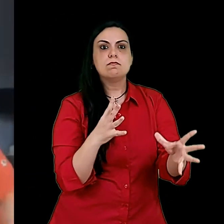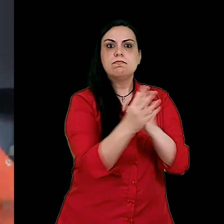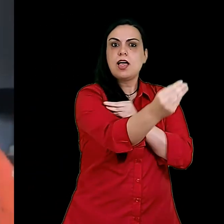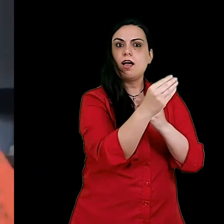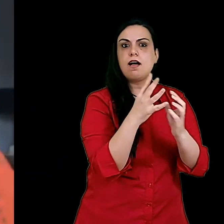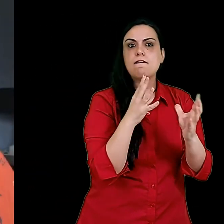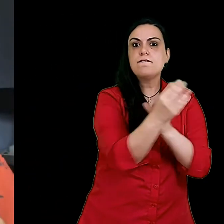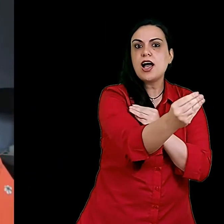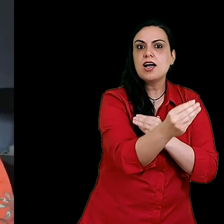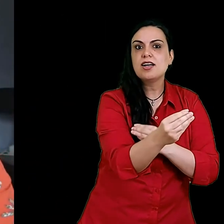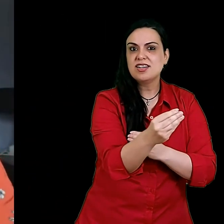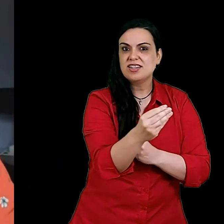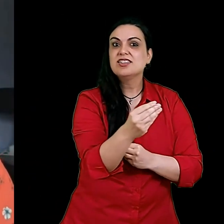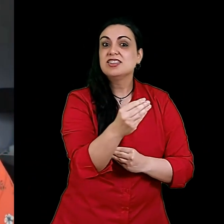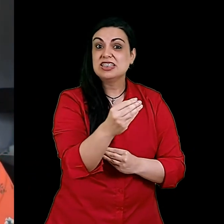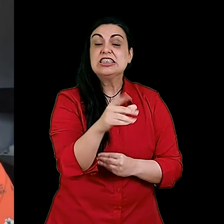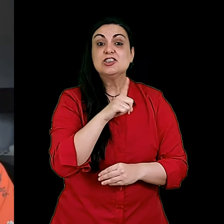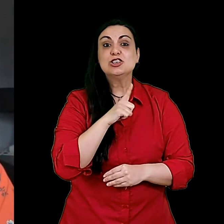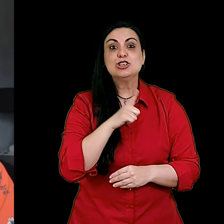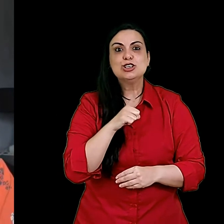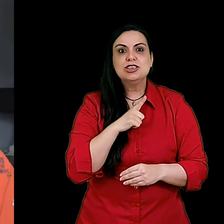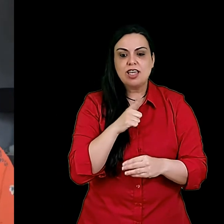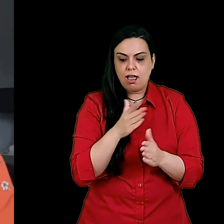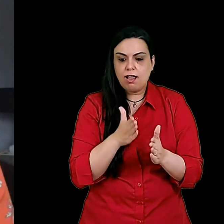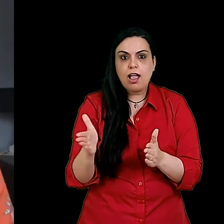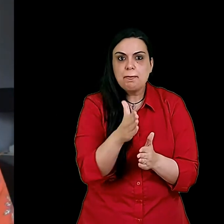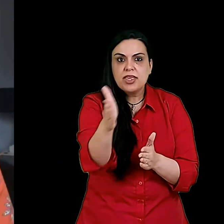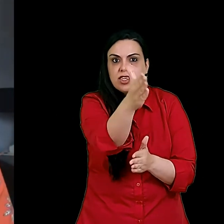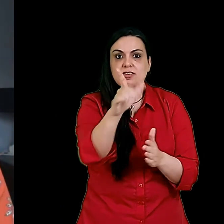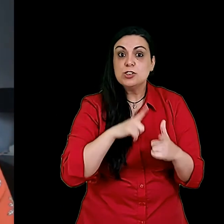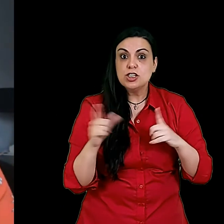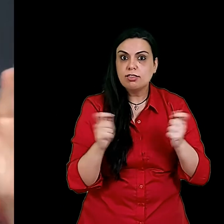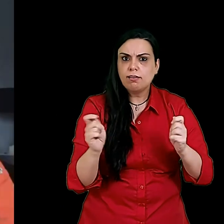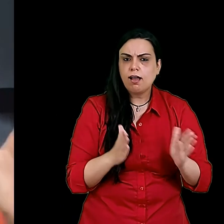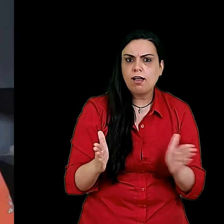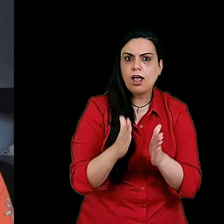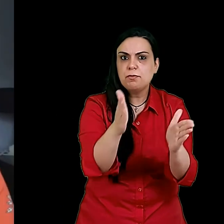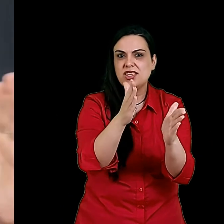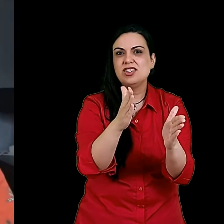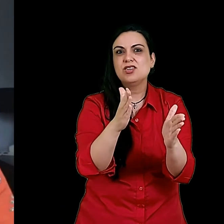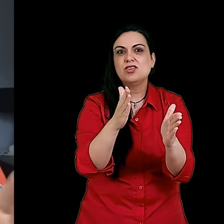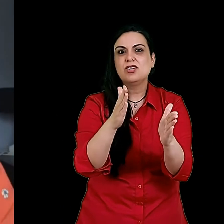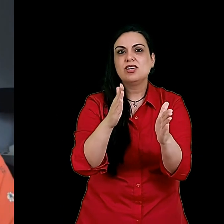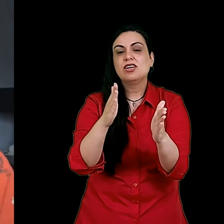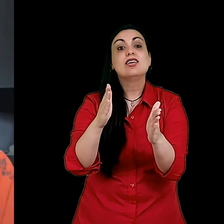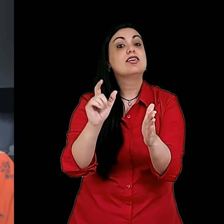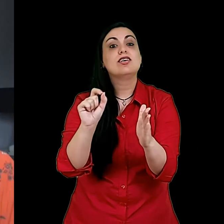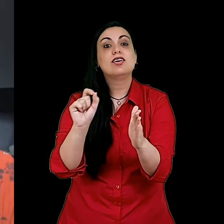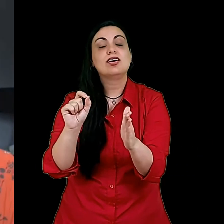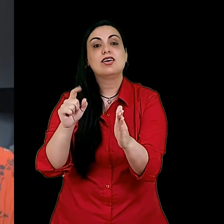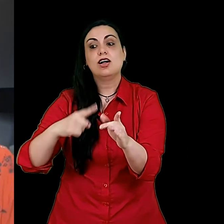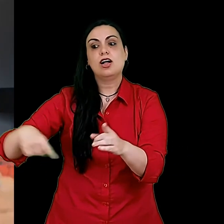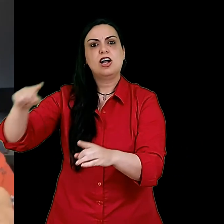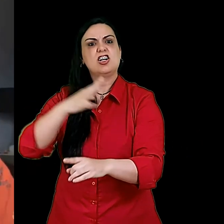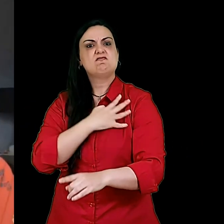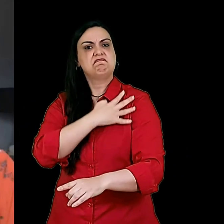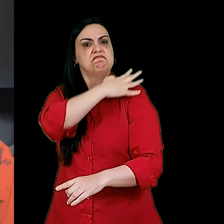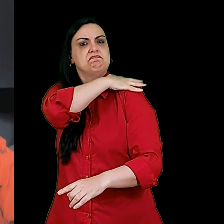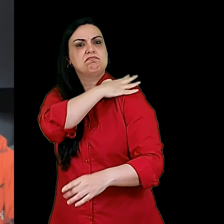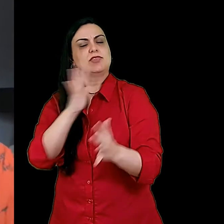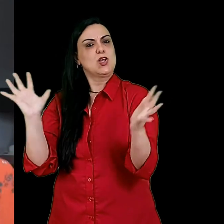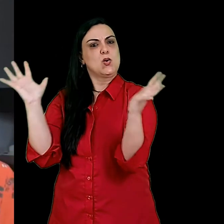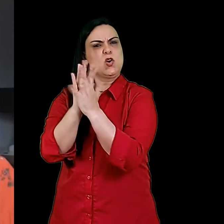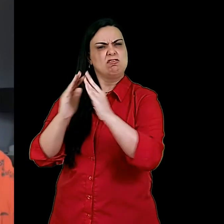não conseguiam se desvencilhar, então eles fugiam. Nessa fuga, haviam algumas rotas que não